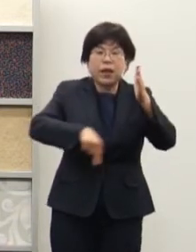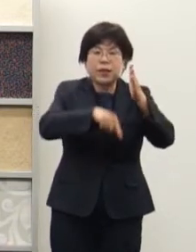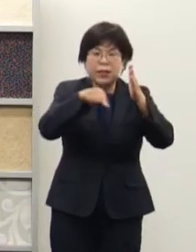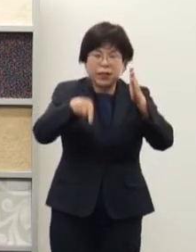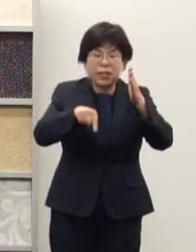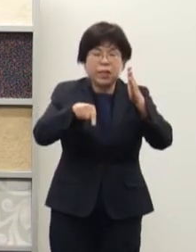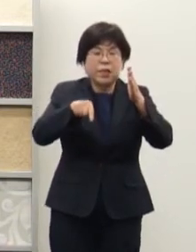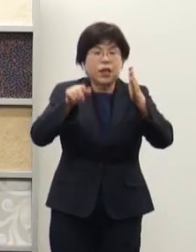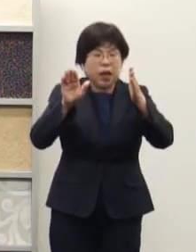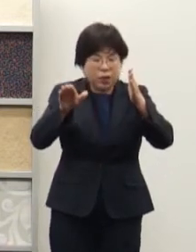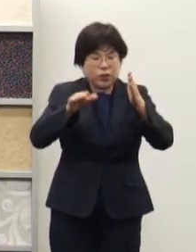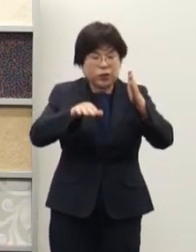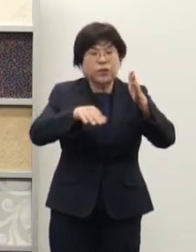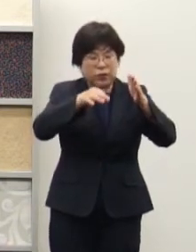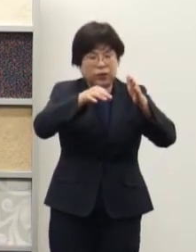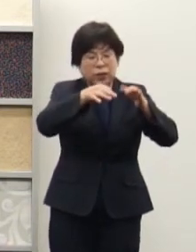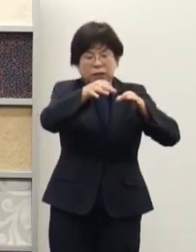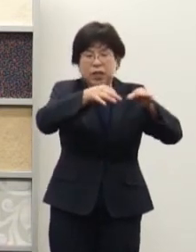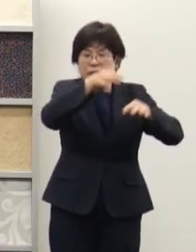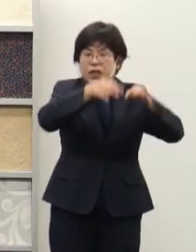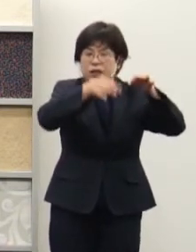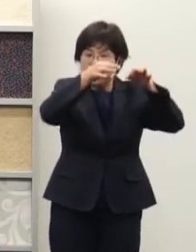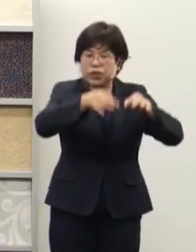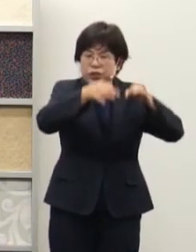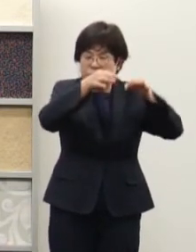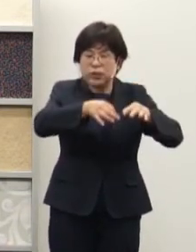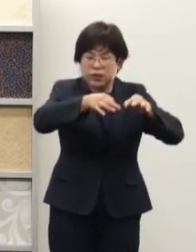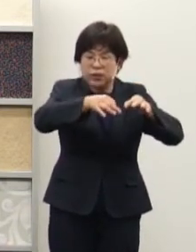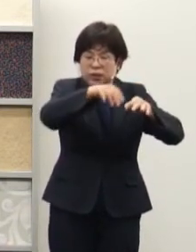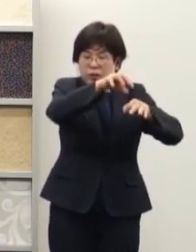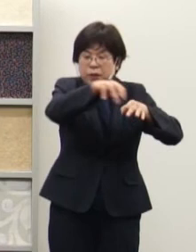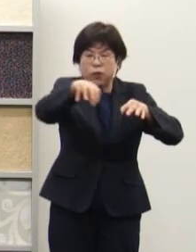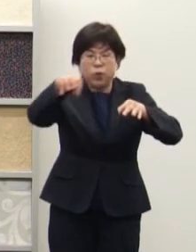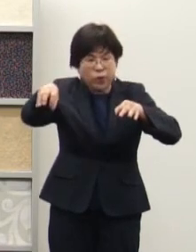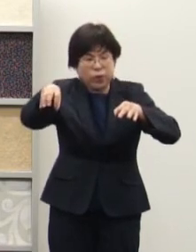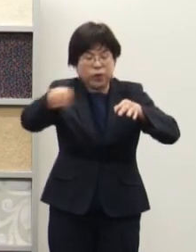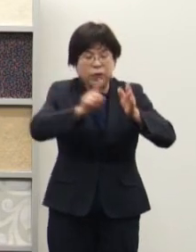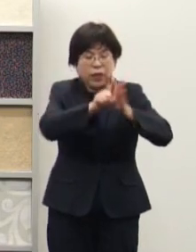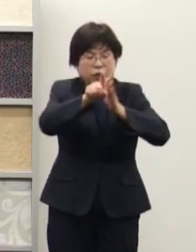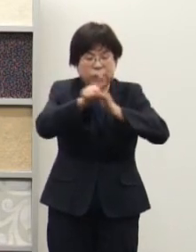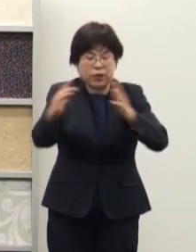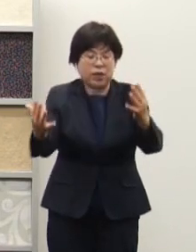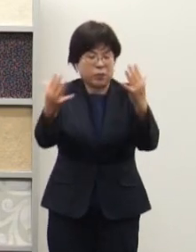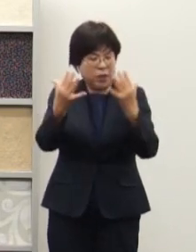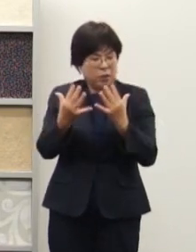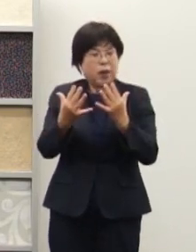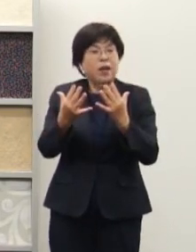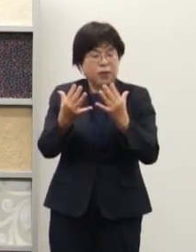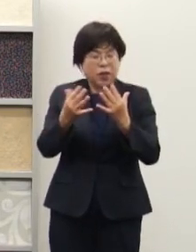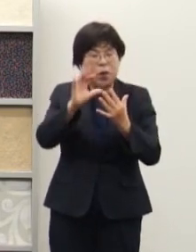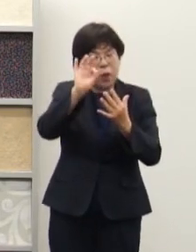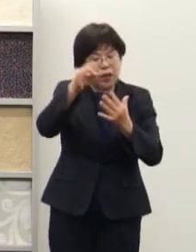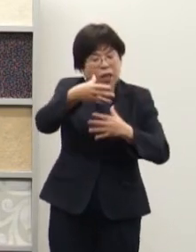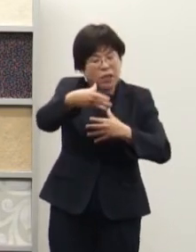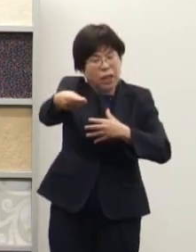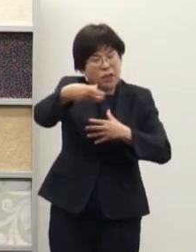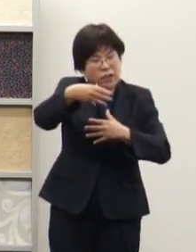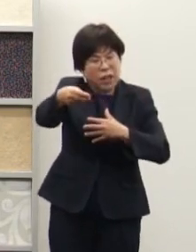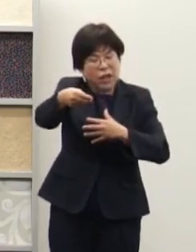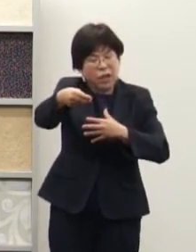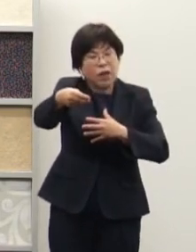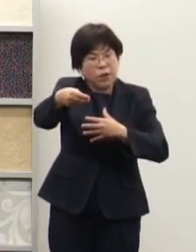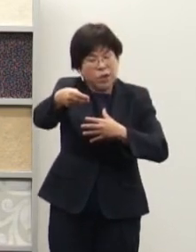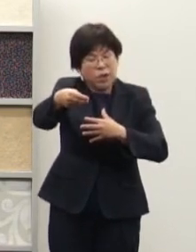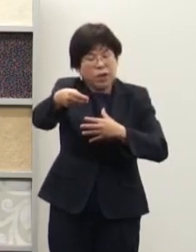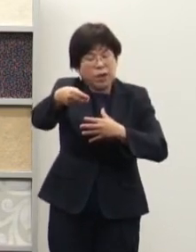ます、金融機関の代表者の方々にお集まりをいただき、据え置き期間や返済期間の延長といった条